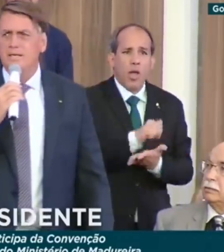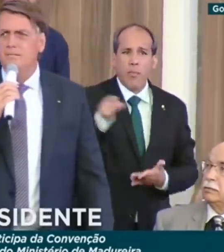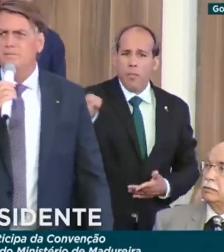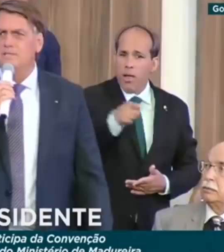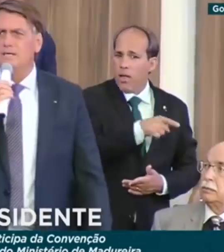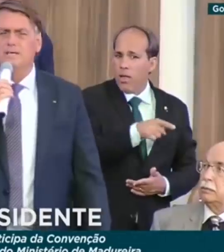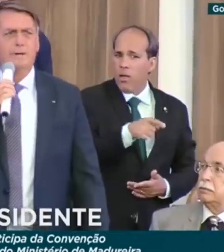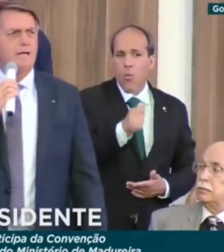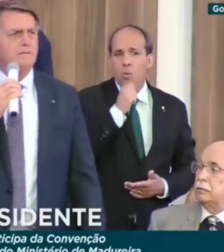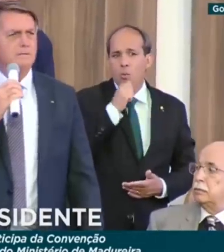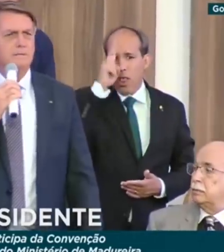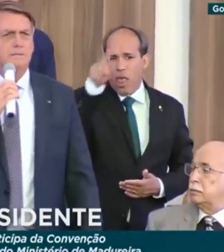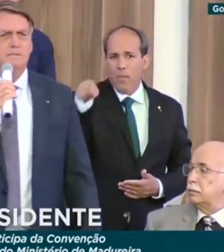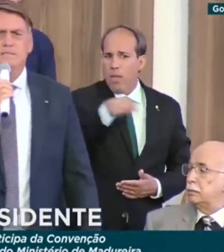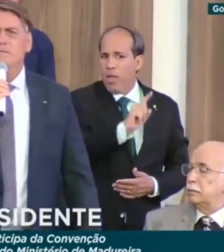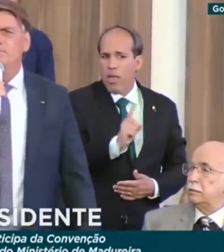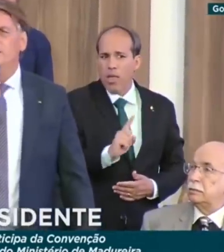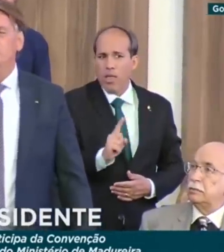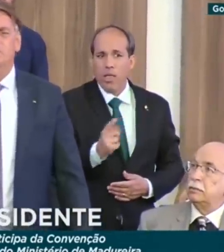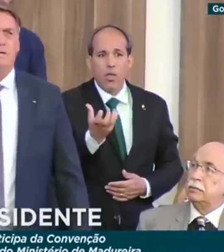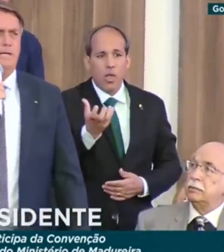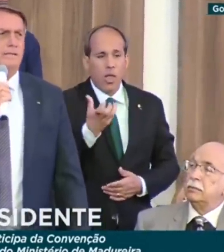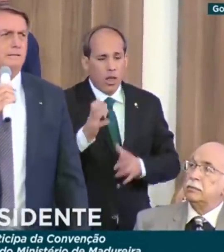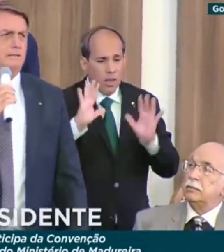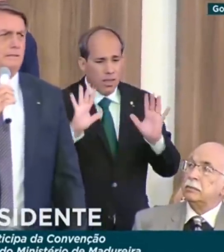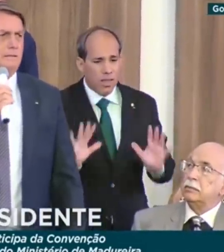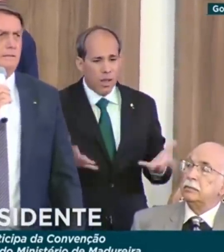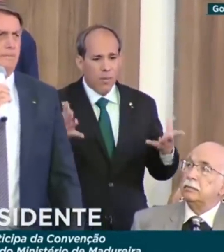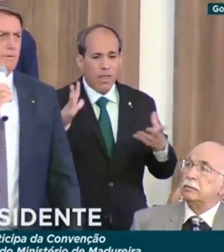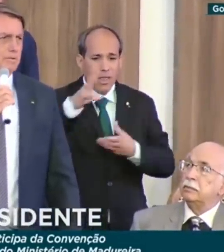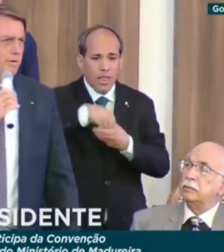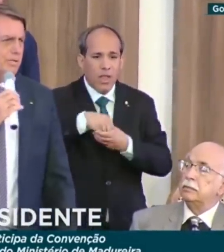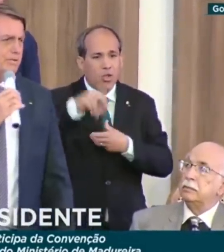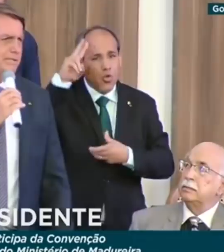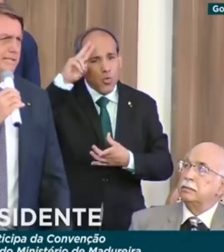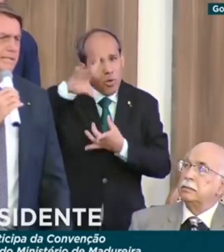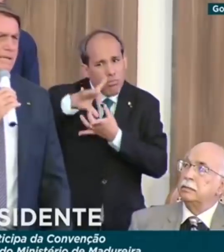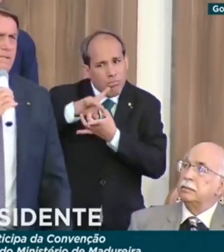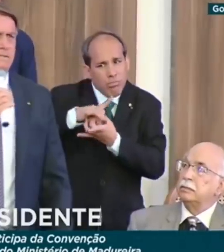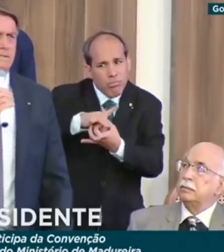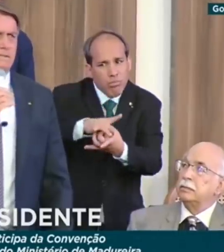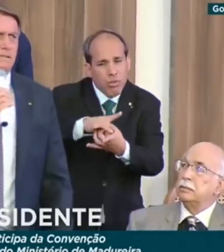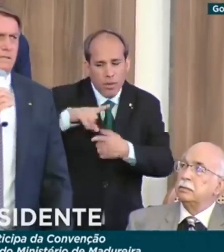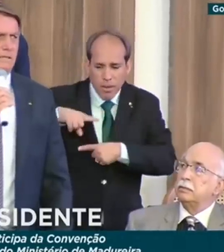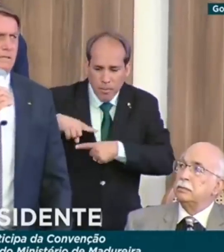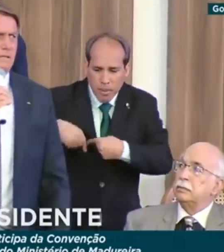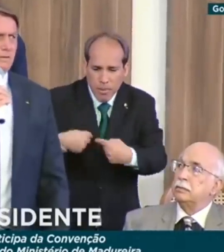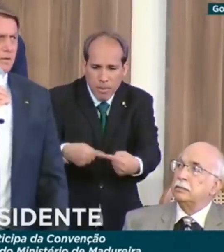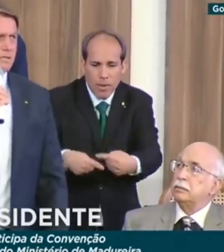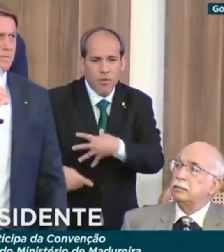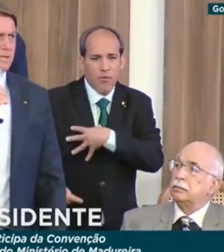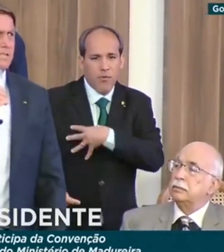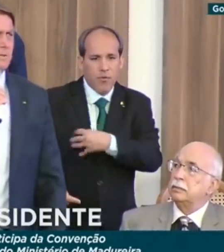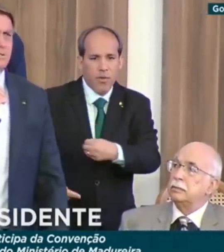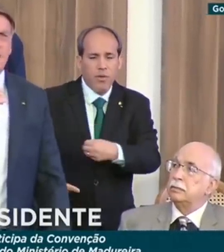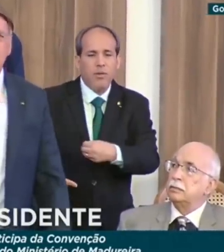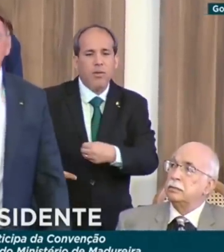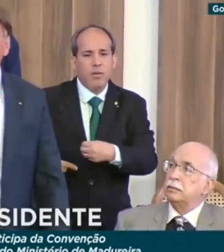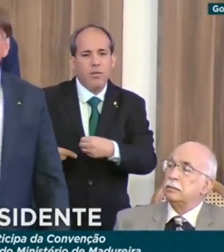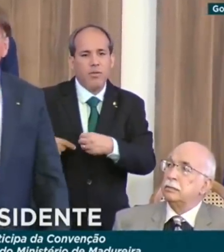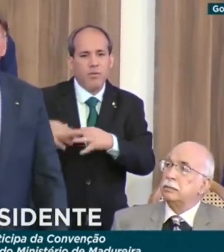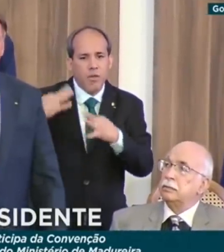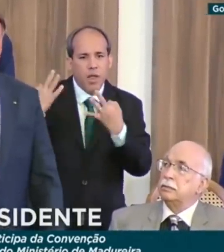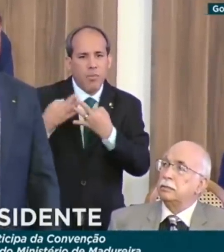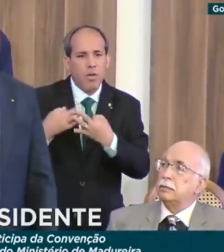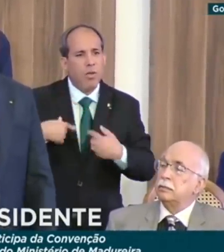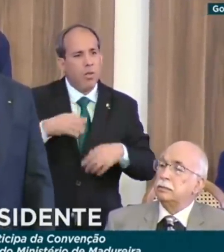Nós queremos ser lembrados, se não pela história, pelos nossos descendentes. Nós somos responsáveis